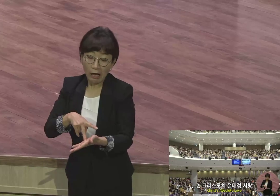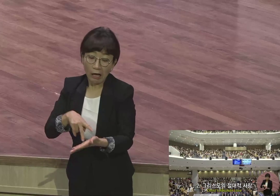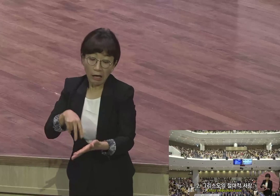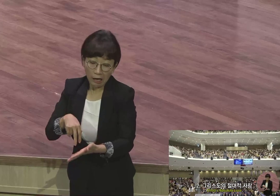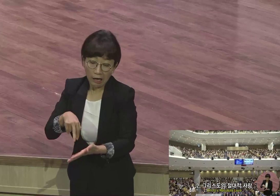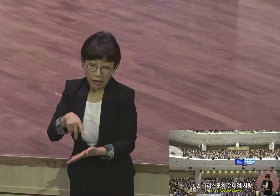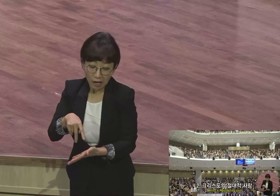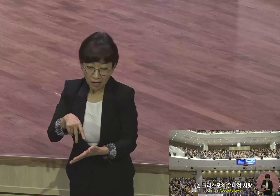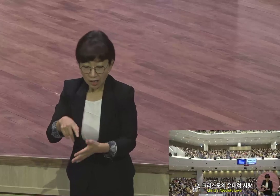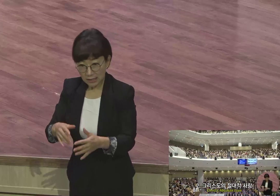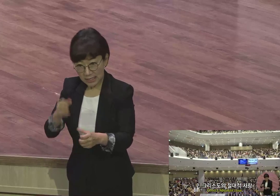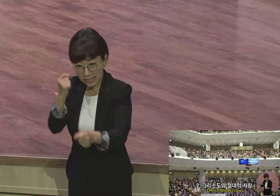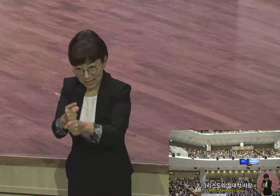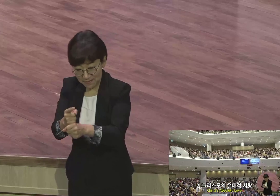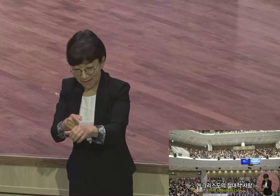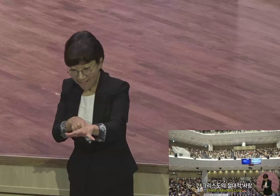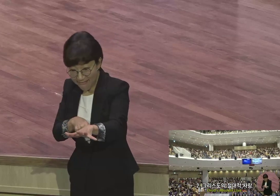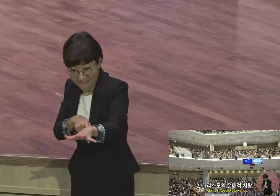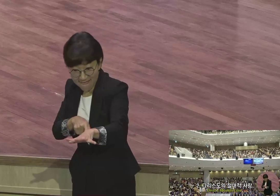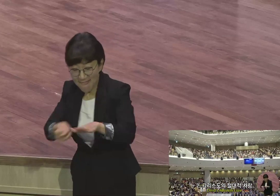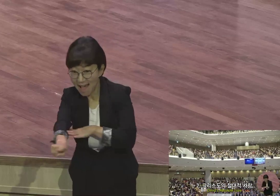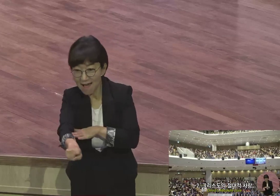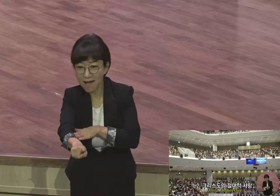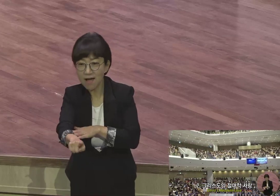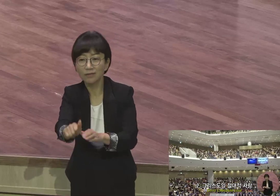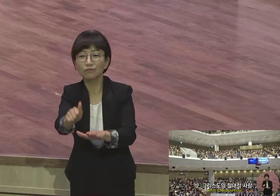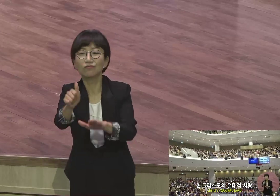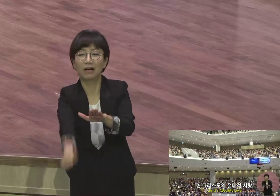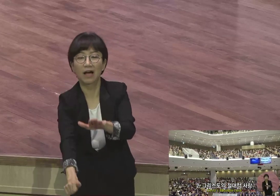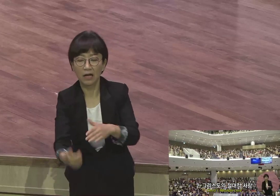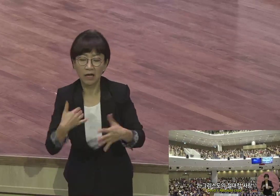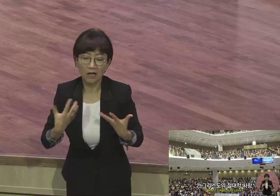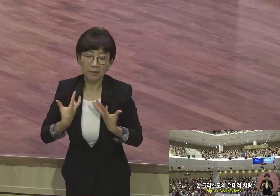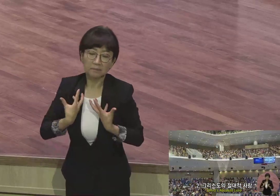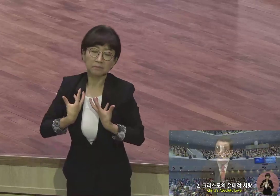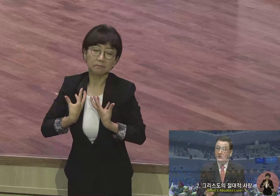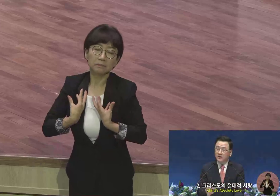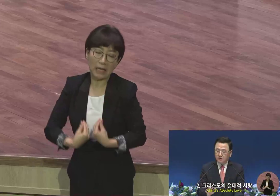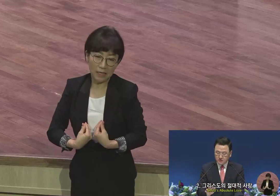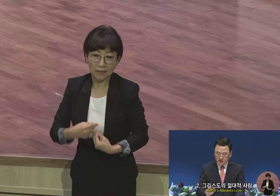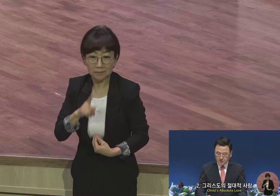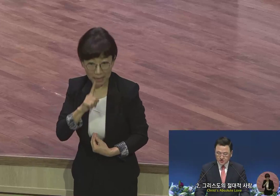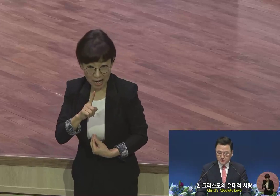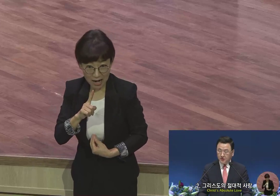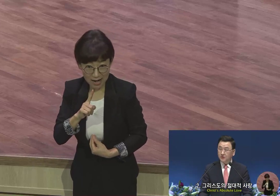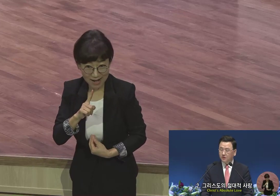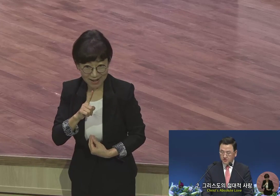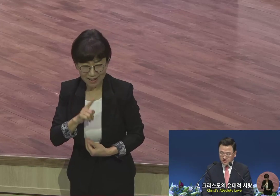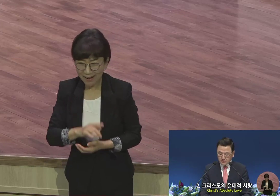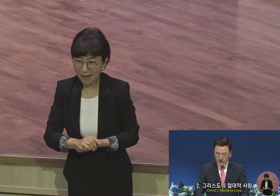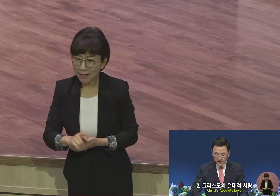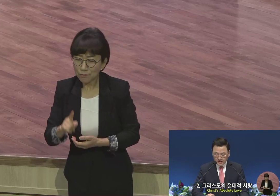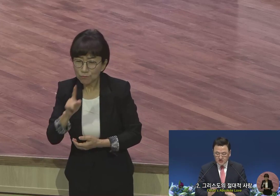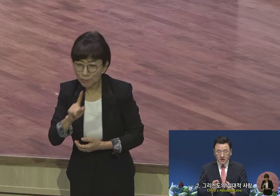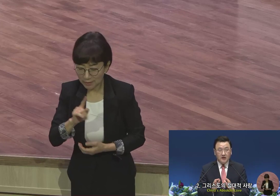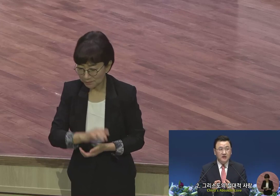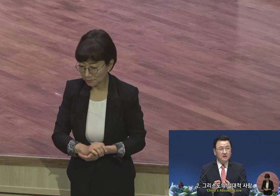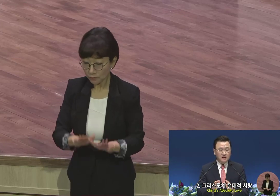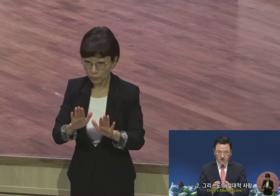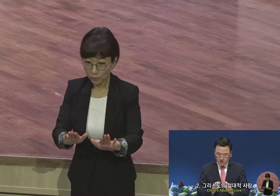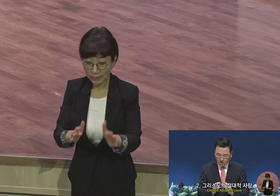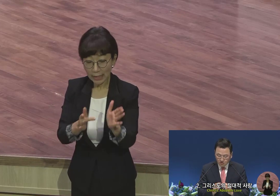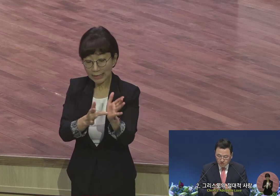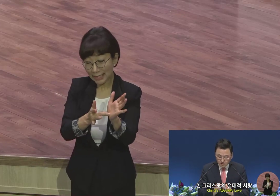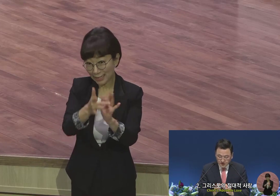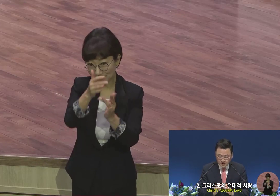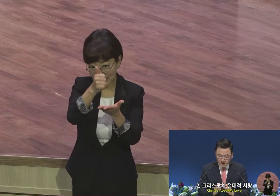내려가나이다. 예수님께서 예루살렘 양문 곁 베데스다에 이르렀을 때 혼자인 것을 알 수 있어요. 성경은